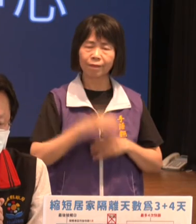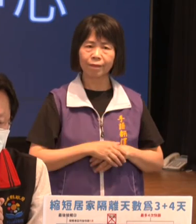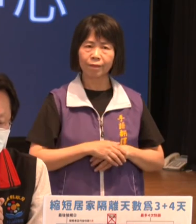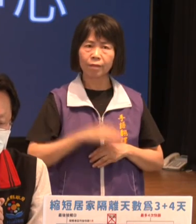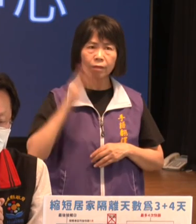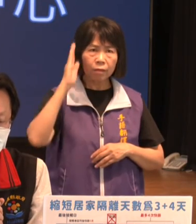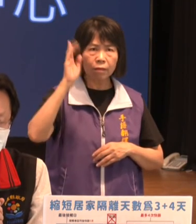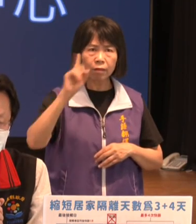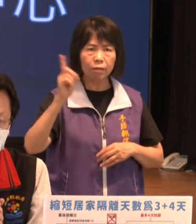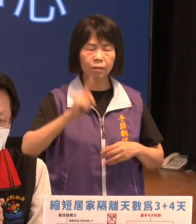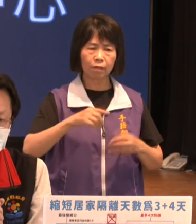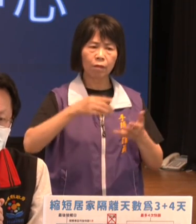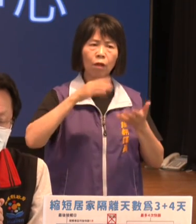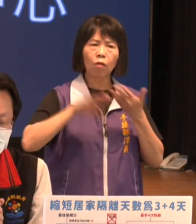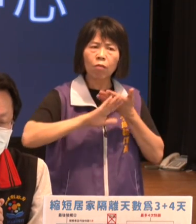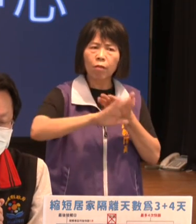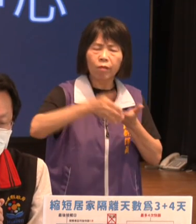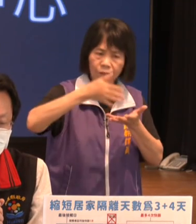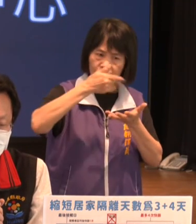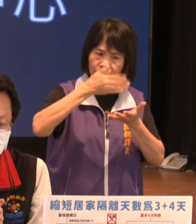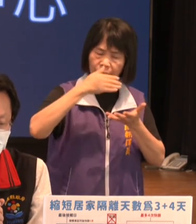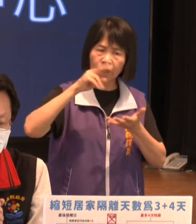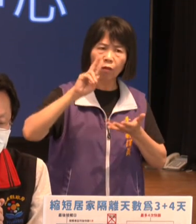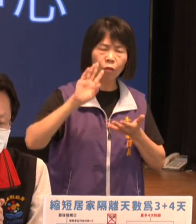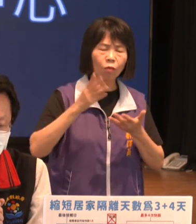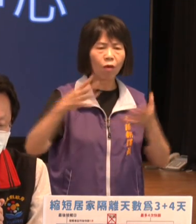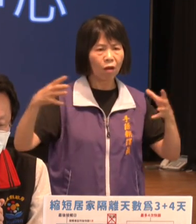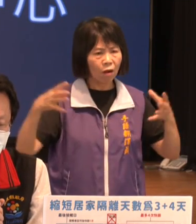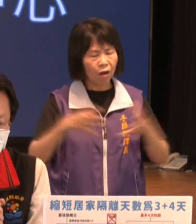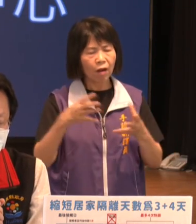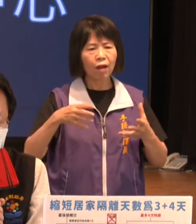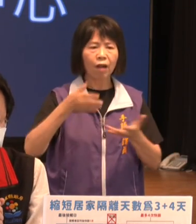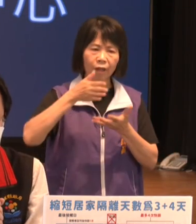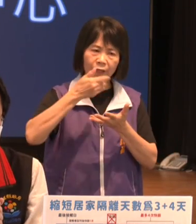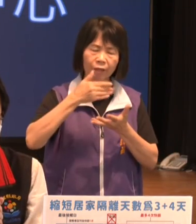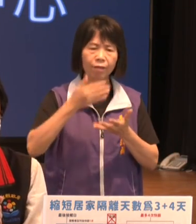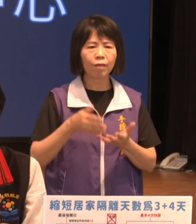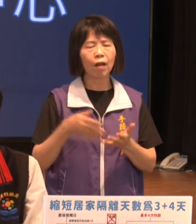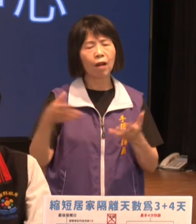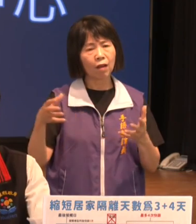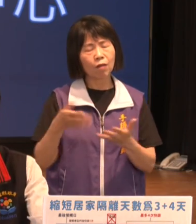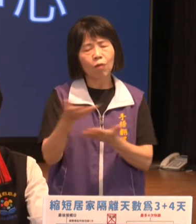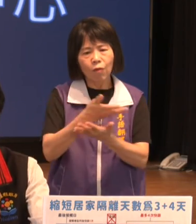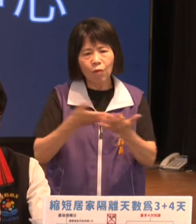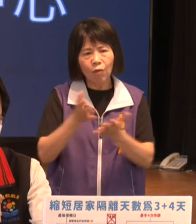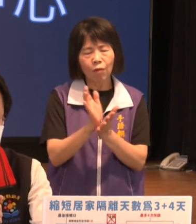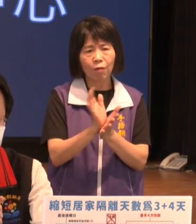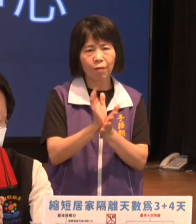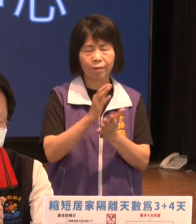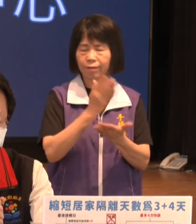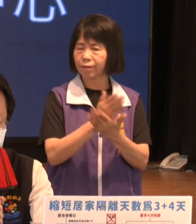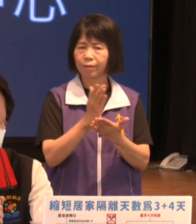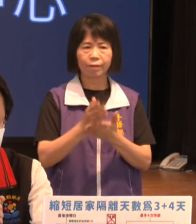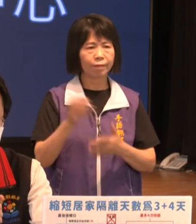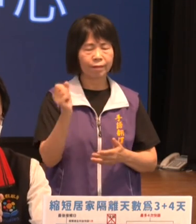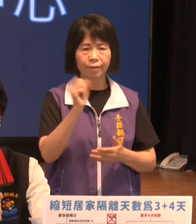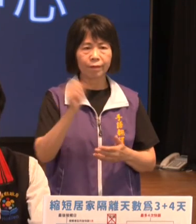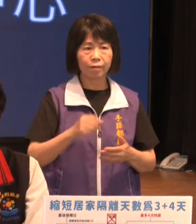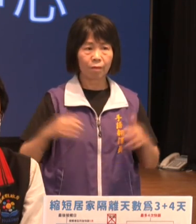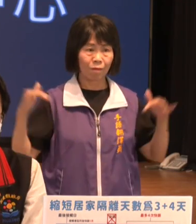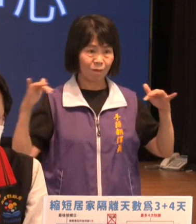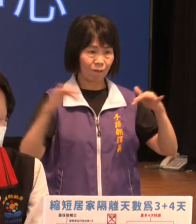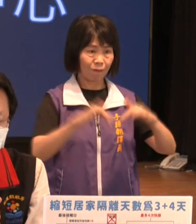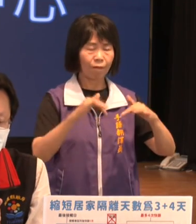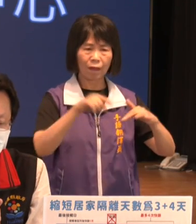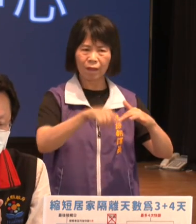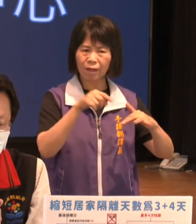禁止你在餐厅内用餐或是跟别人聚餐或聚会那千万不可以到人潮汹涌的场所